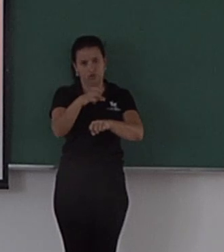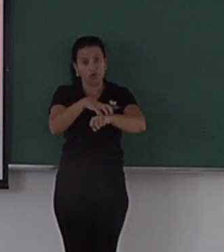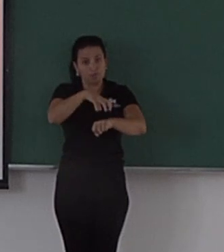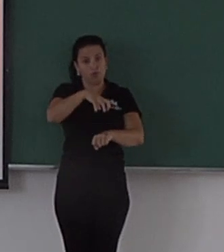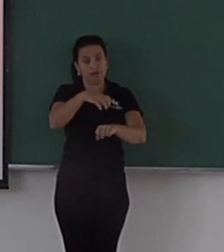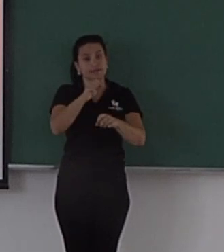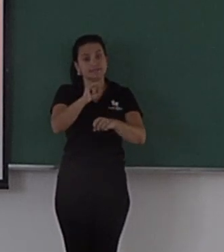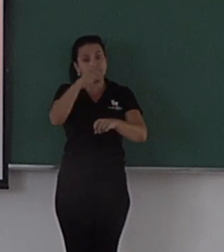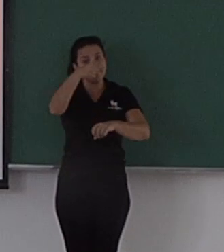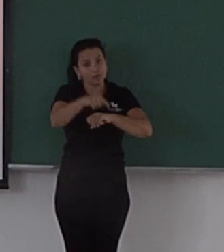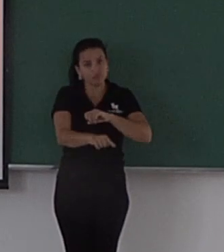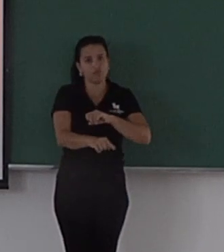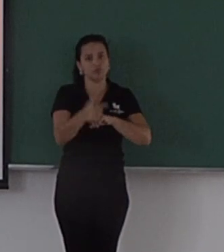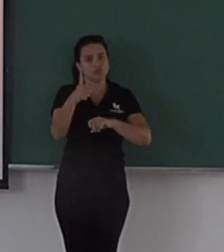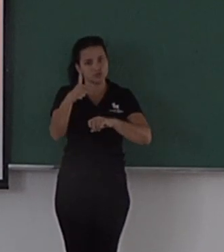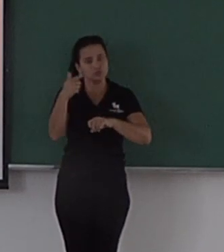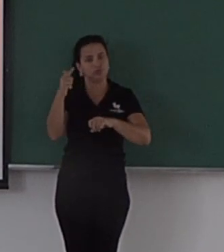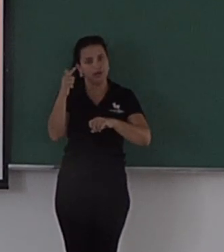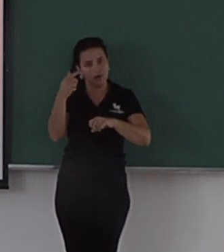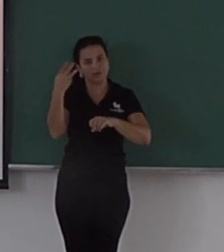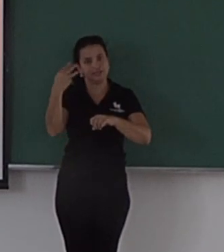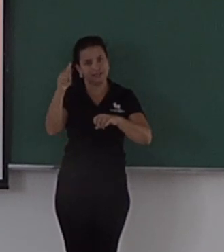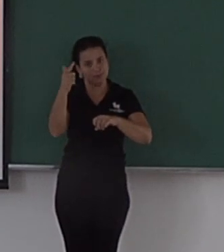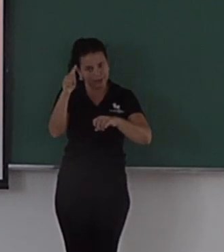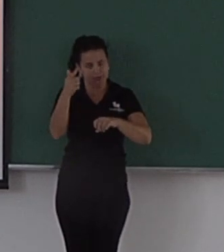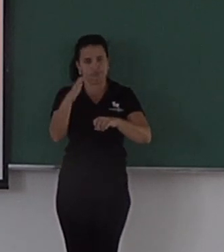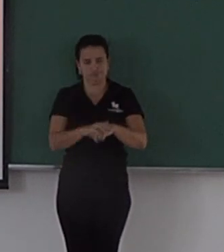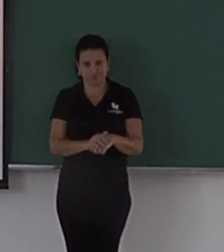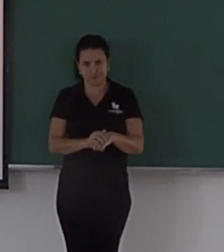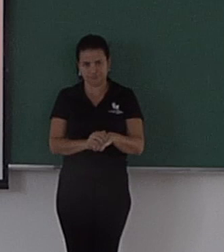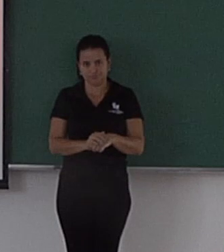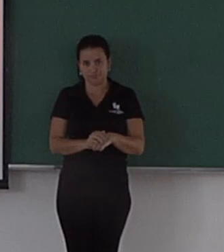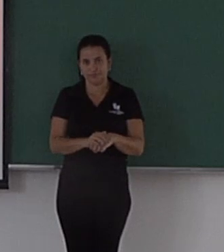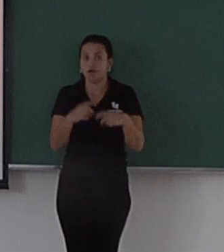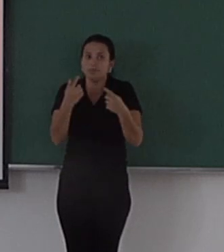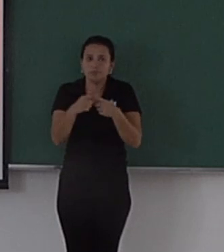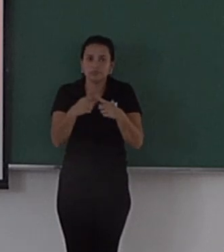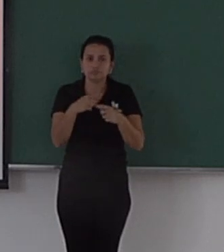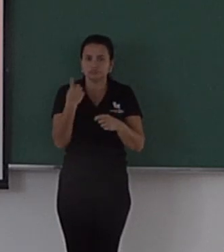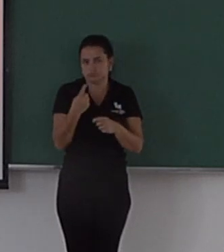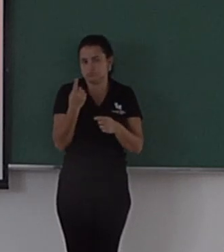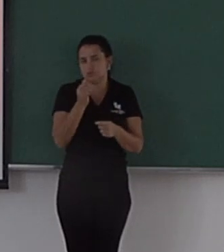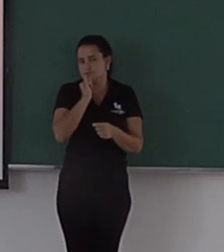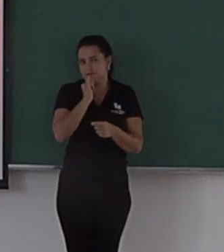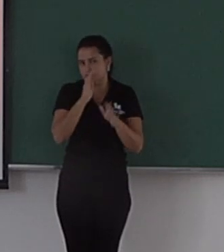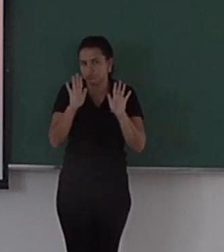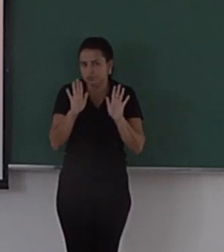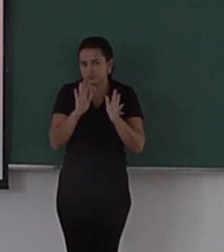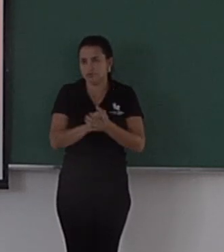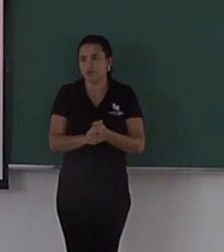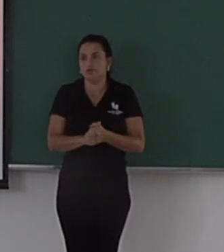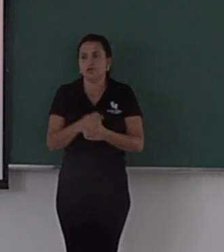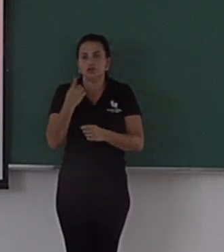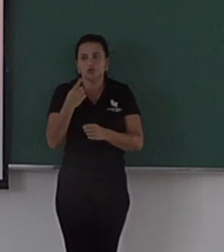profundidade. 2º grau superficial e profundo tem bolha, tá? Então, por quê? A gente pode ter